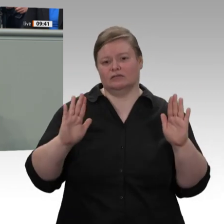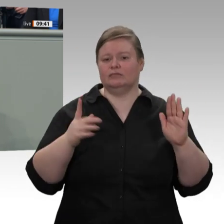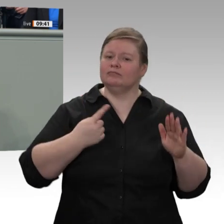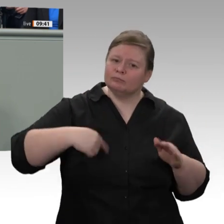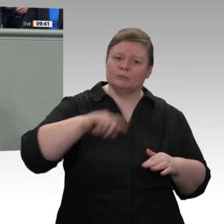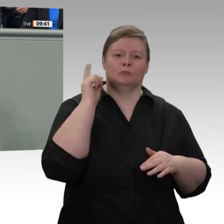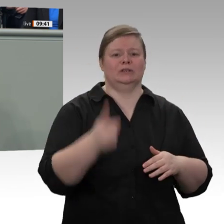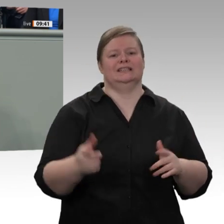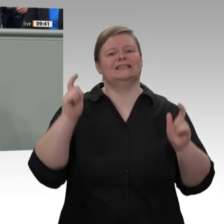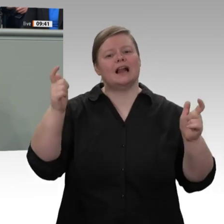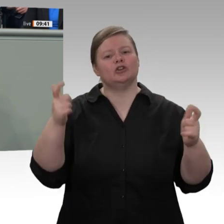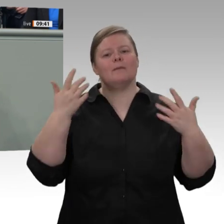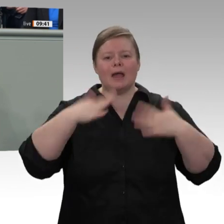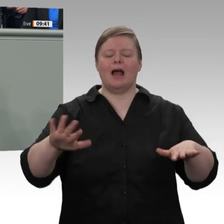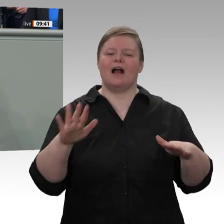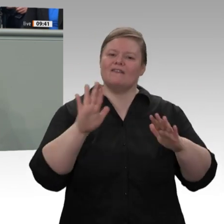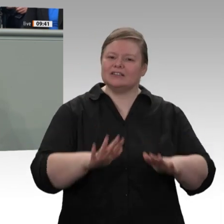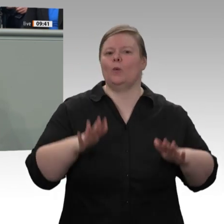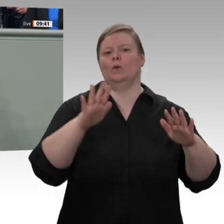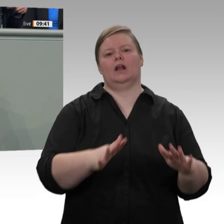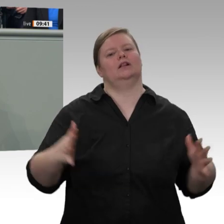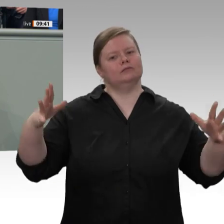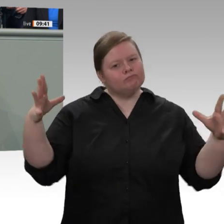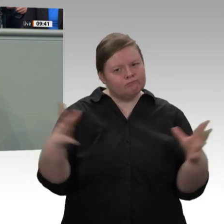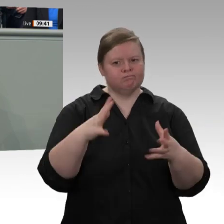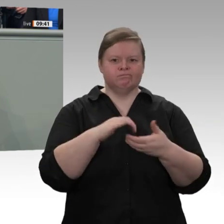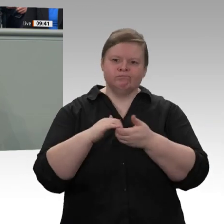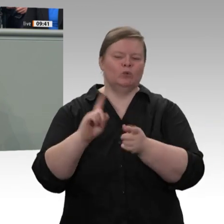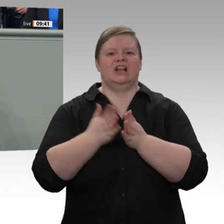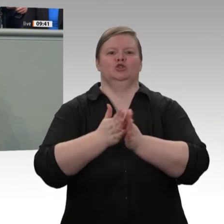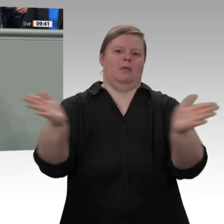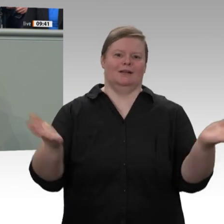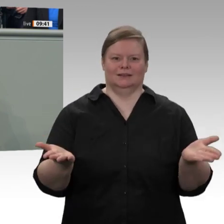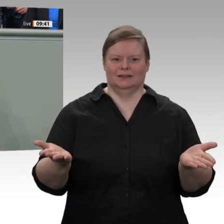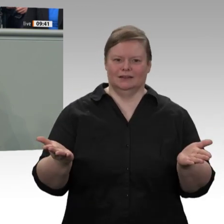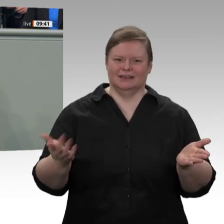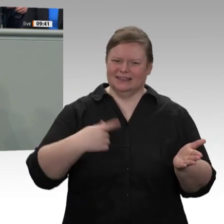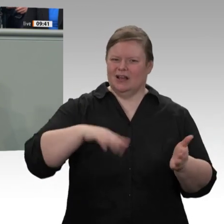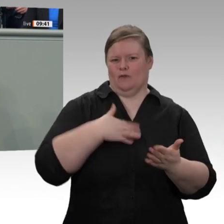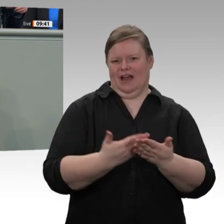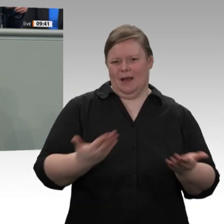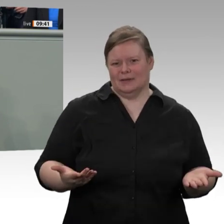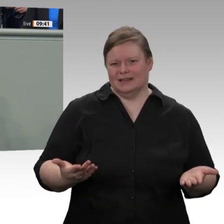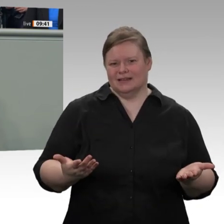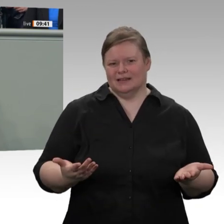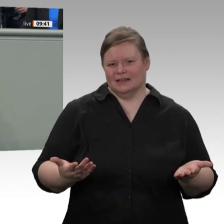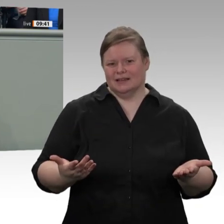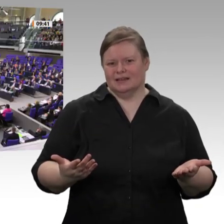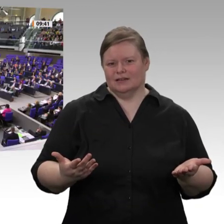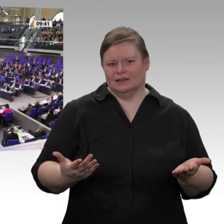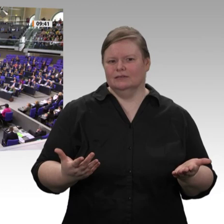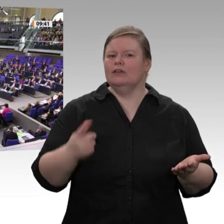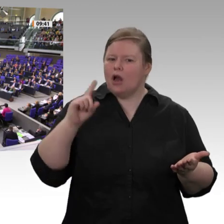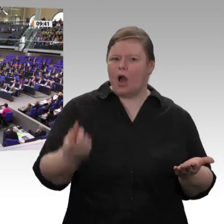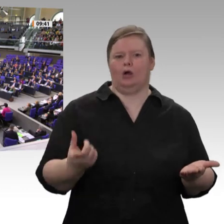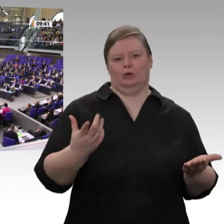zu sorgen, dass rassistischer Hass und Gewalt keinen Platz in der Mitte unserer Gesellschaft haben. Ich bedanke mich bei Ihnen für Ihre